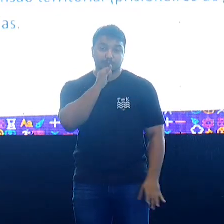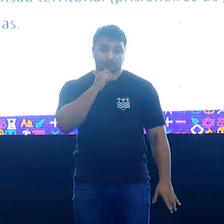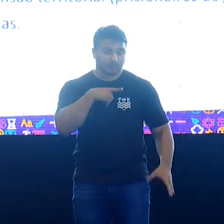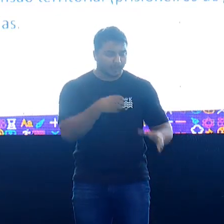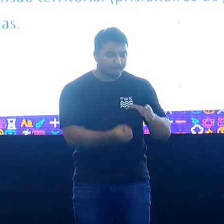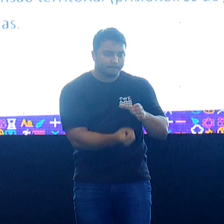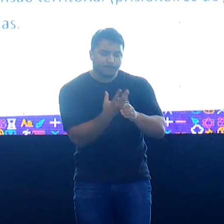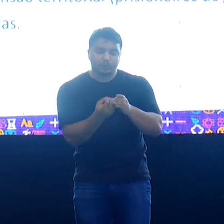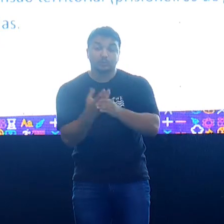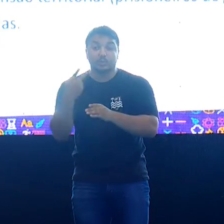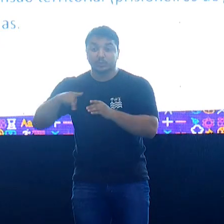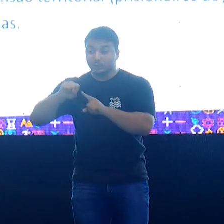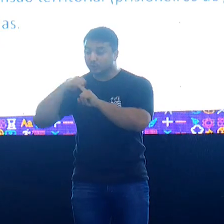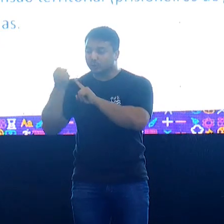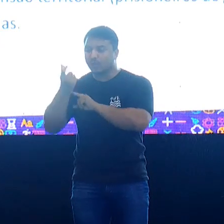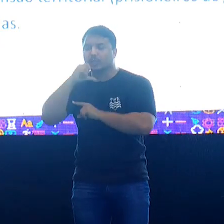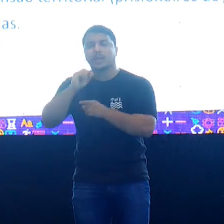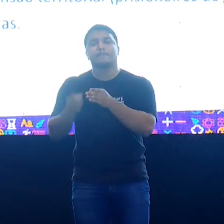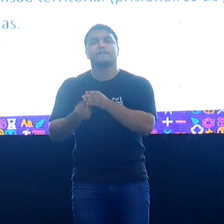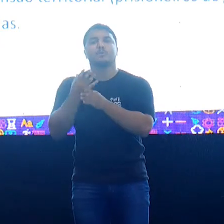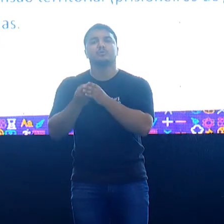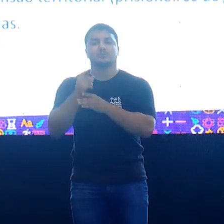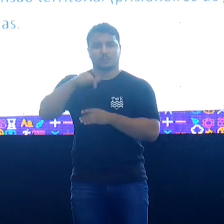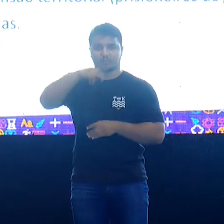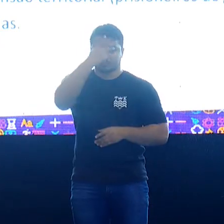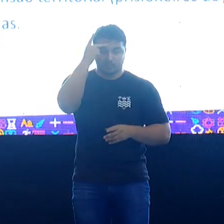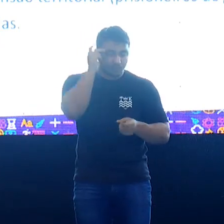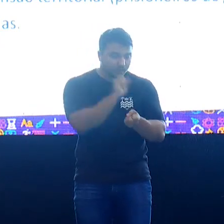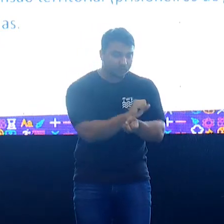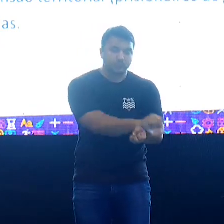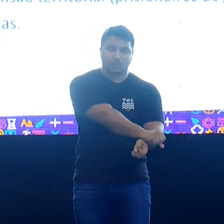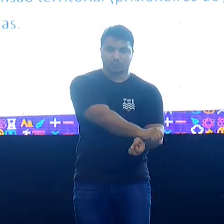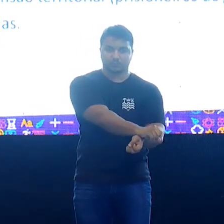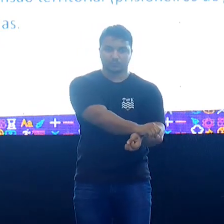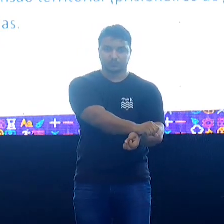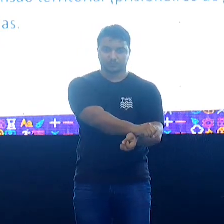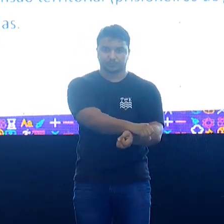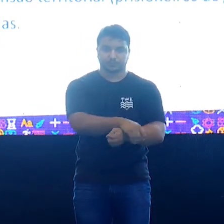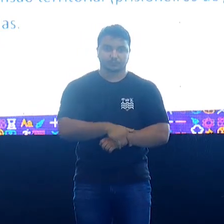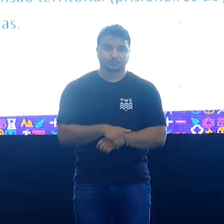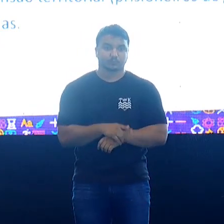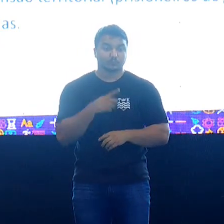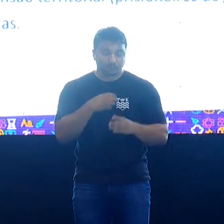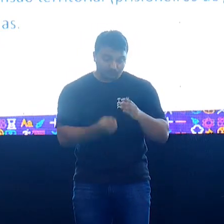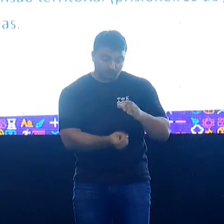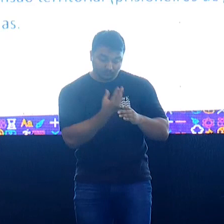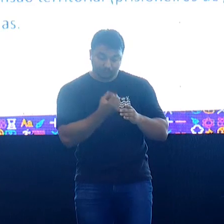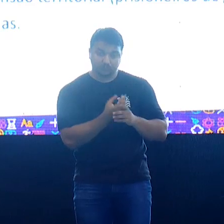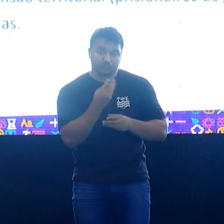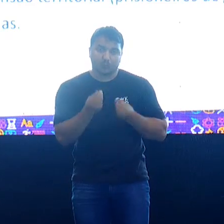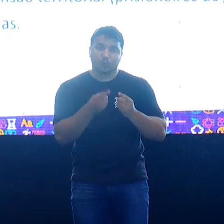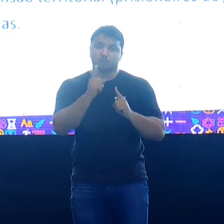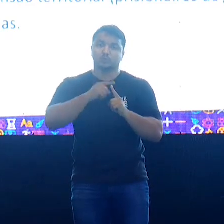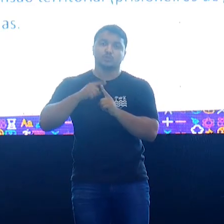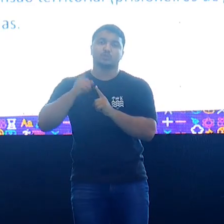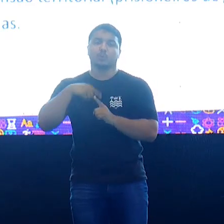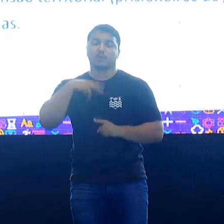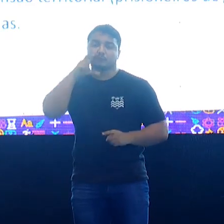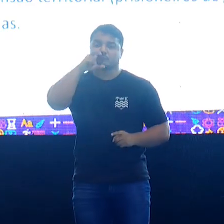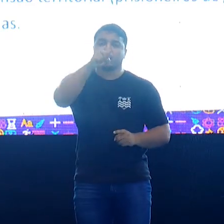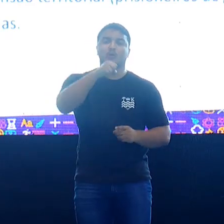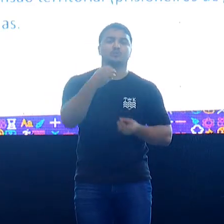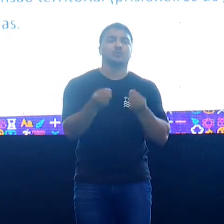as coisas na sociedade agora são os escravos. Esse modo de produção, ele é forte em